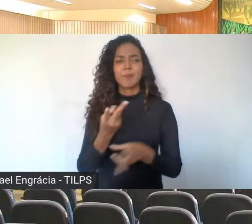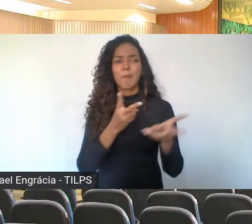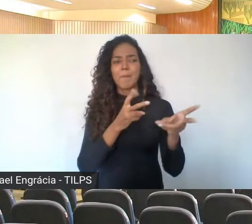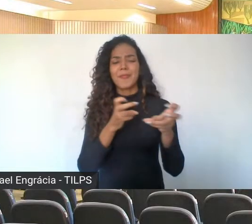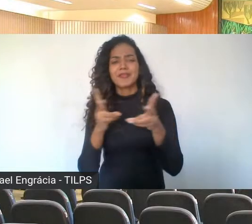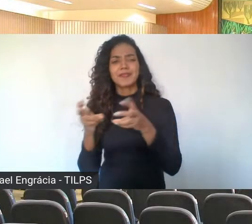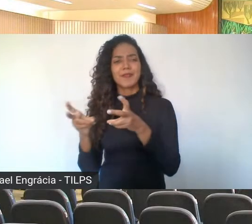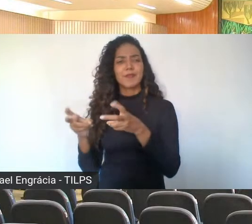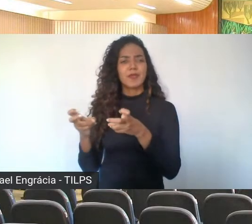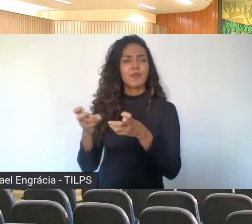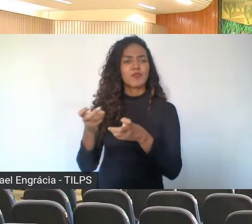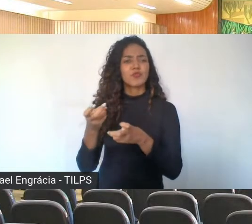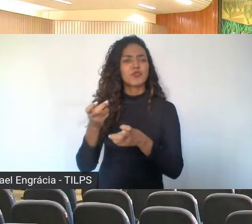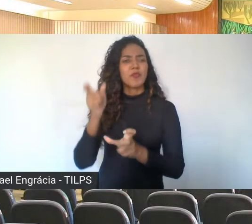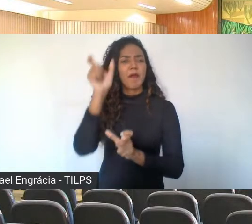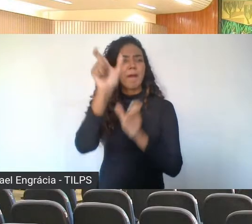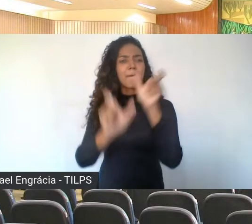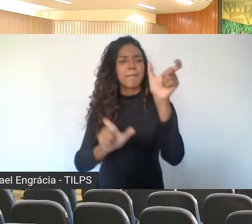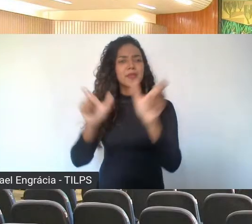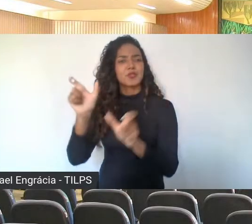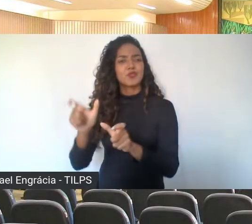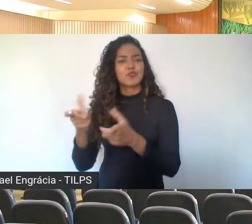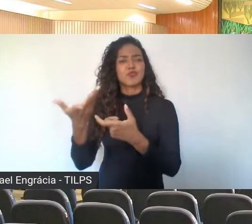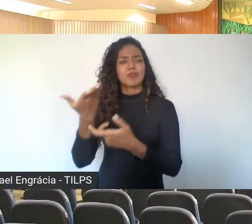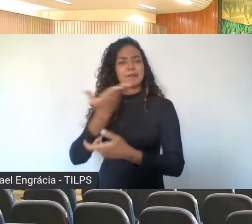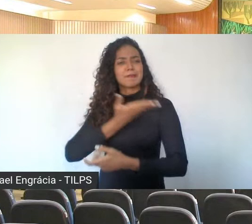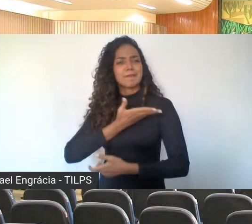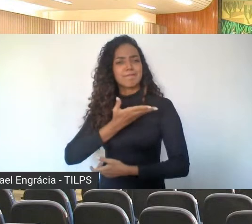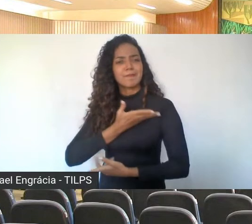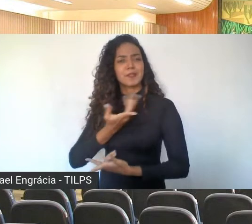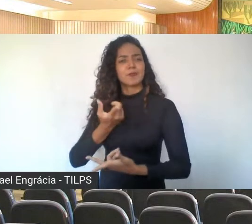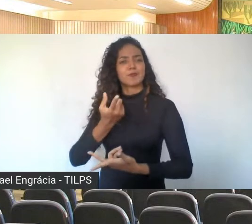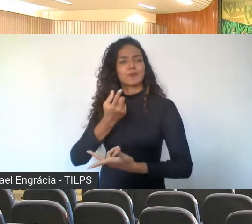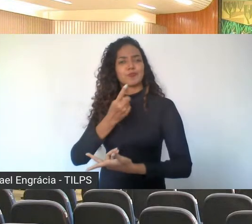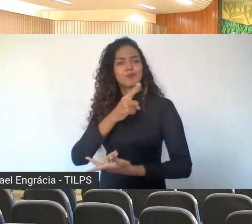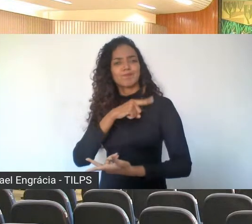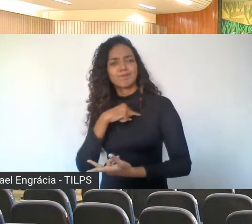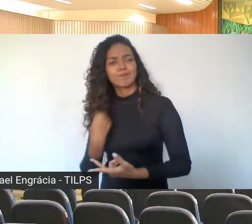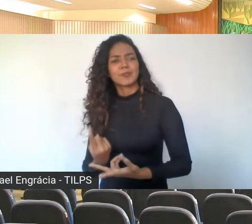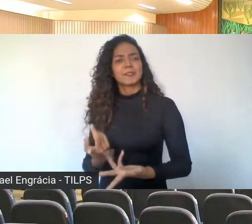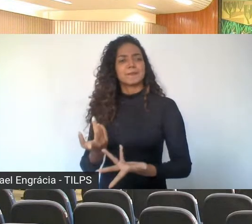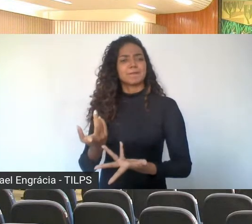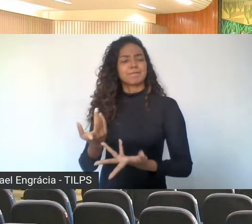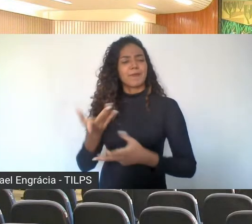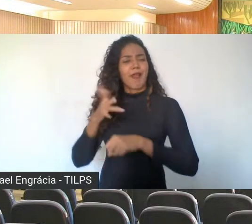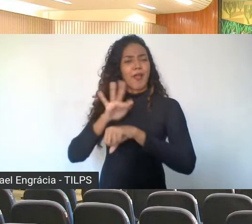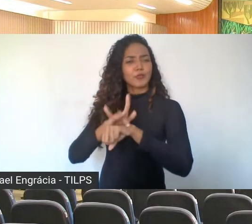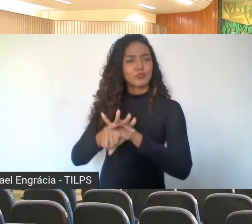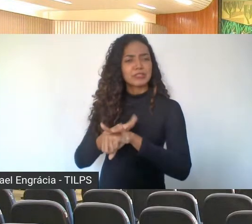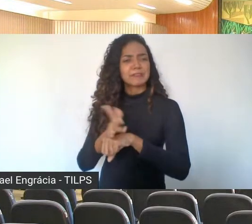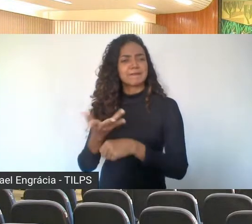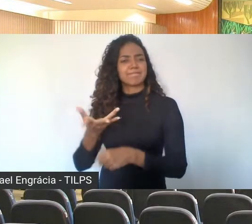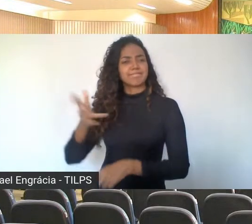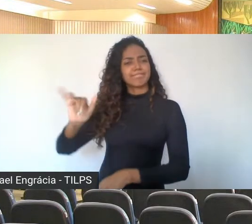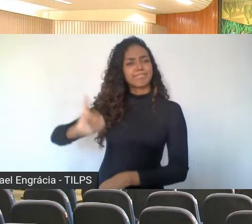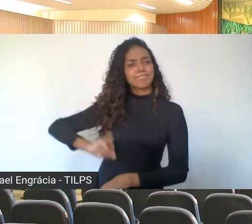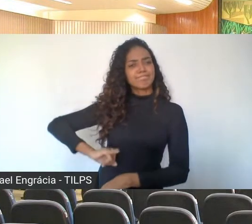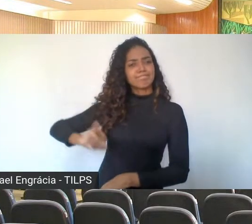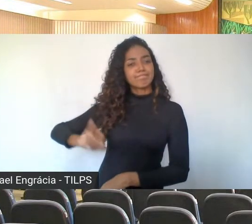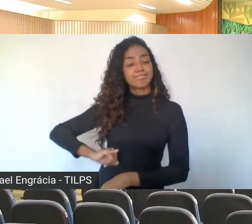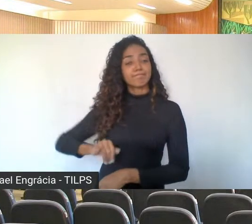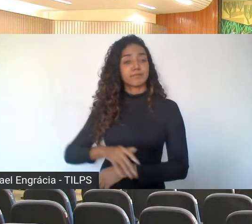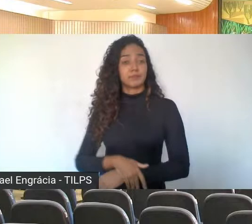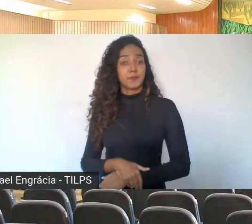partindo, adoecendo, sofrendo, pessoas que nós não conhecemos.